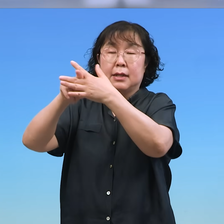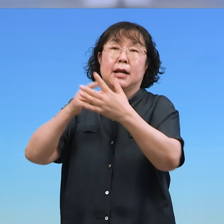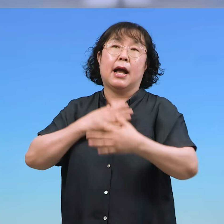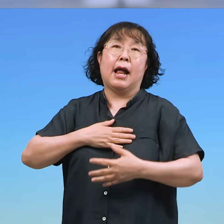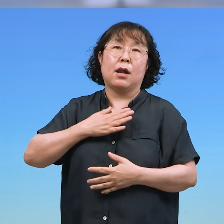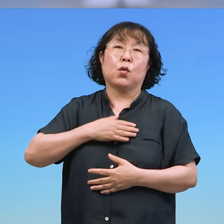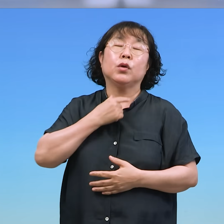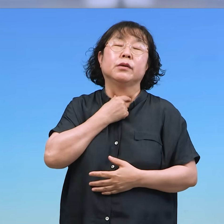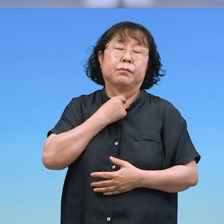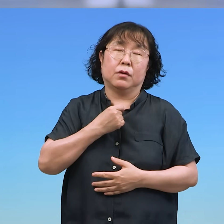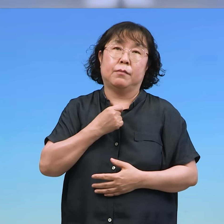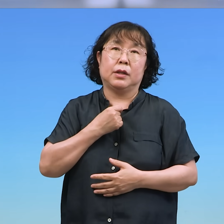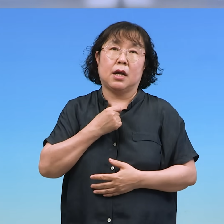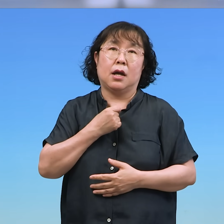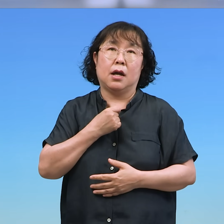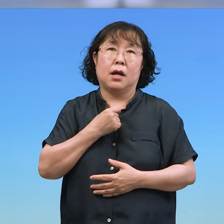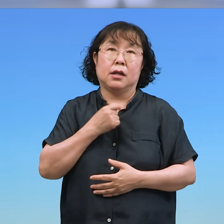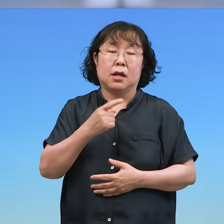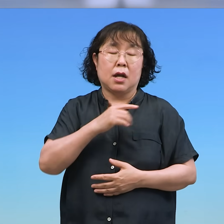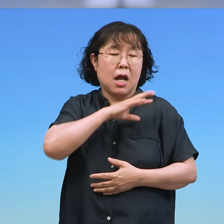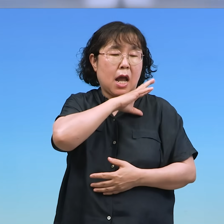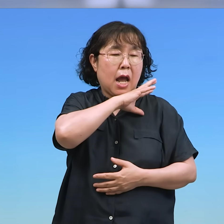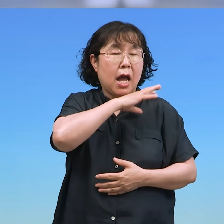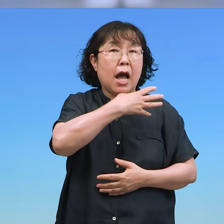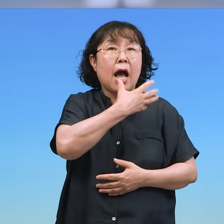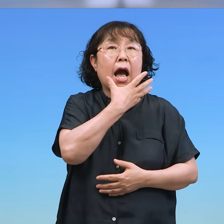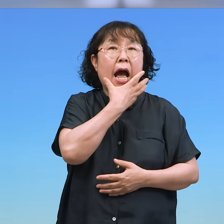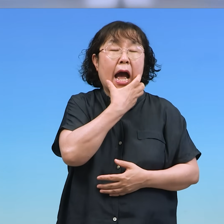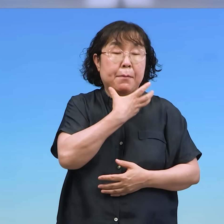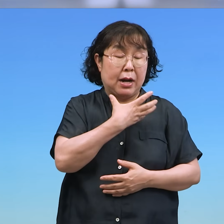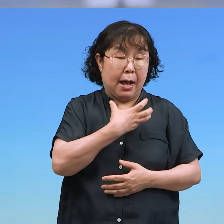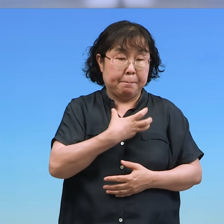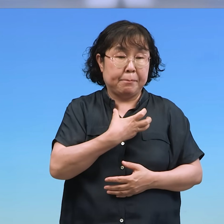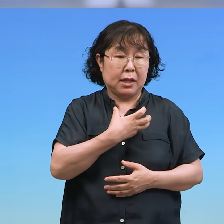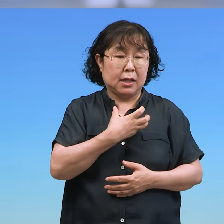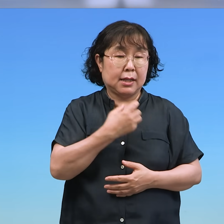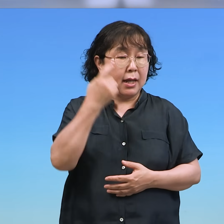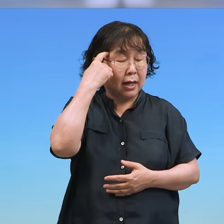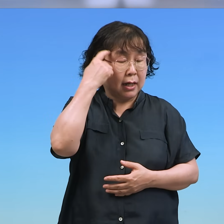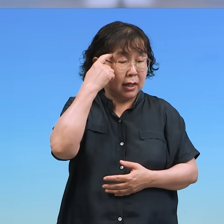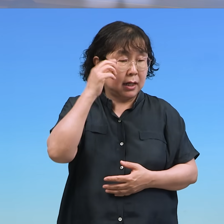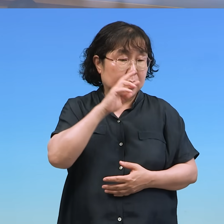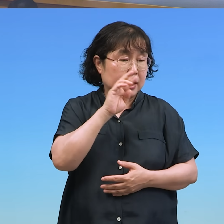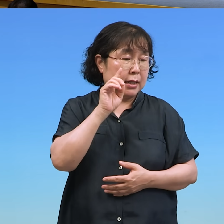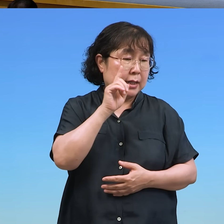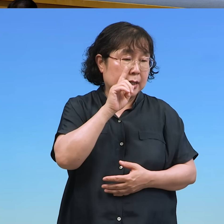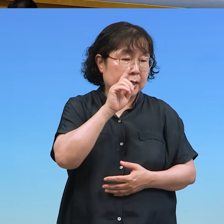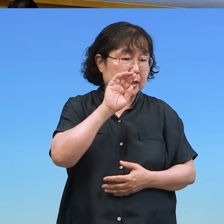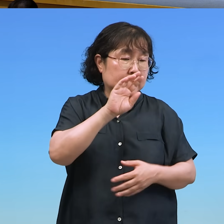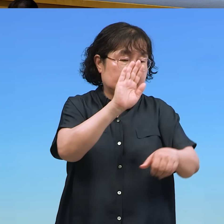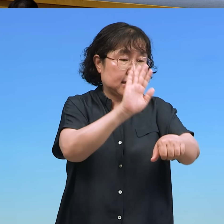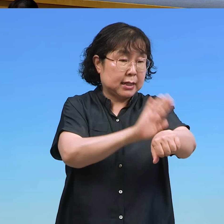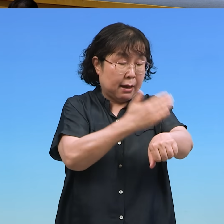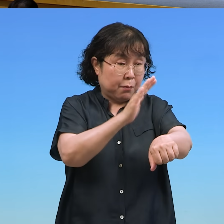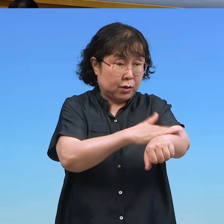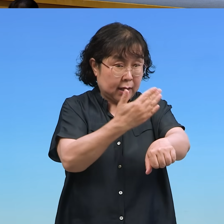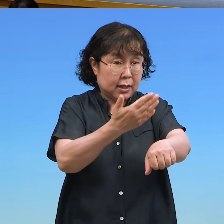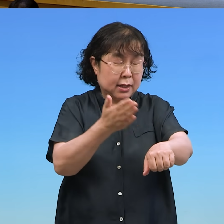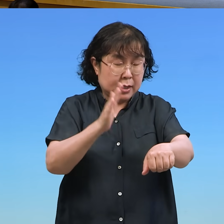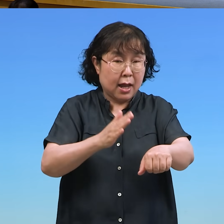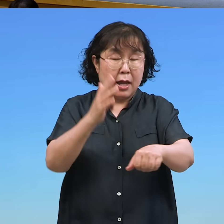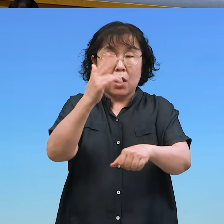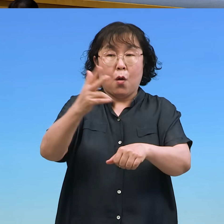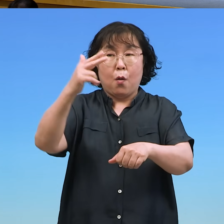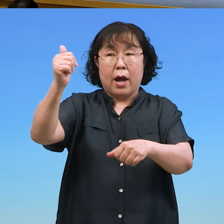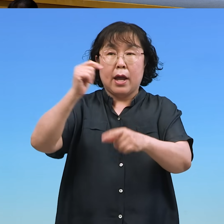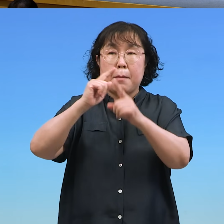지금 생각이 잘못되어 있는 아브라함에게 하나님이 교정해 주시는데, 그 다음 4절을 보십시오. 여호와의